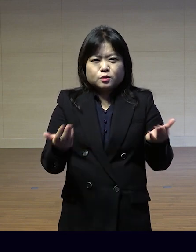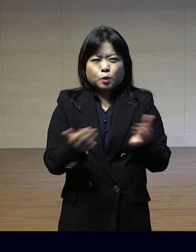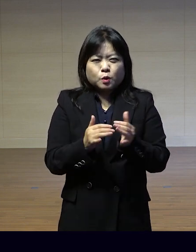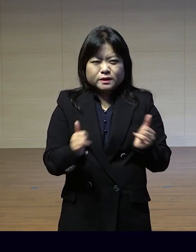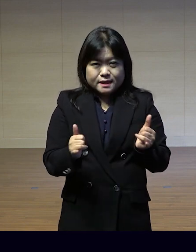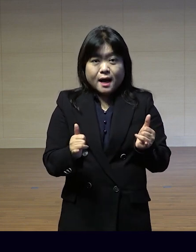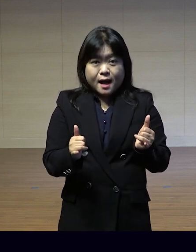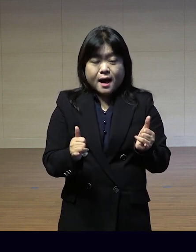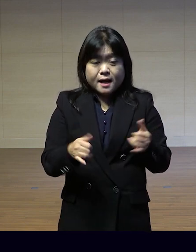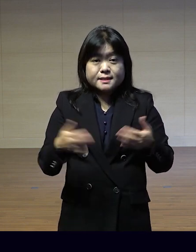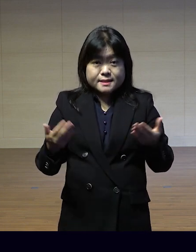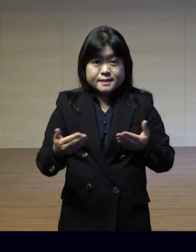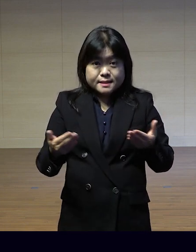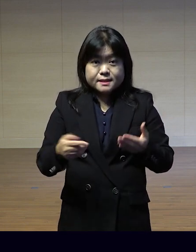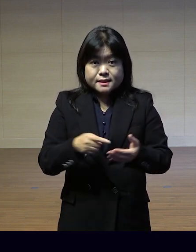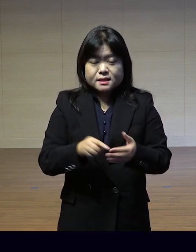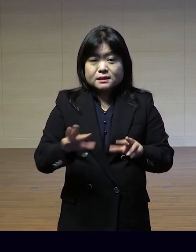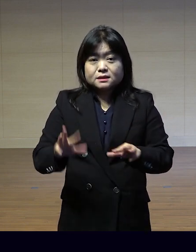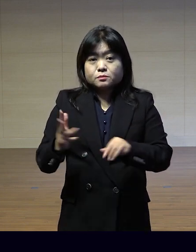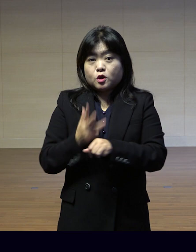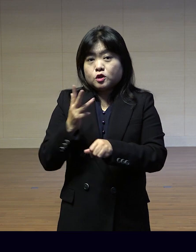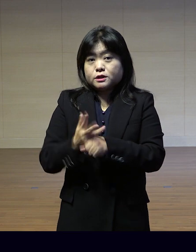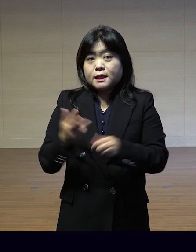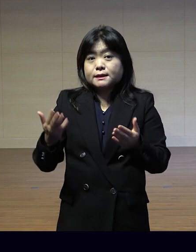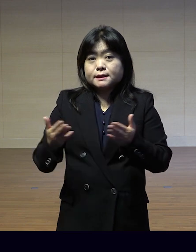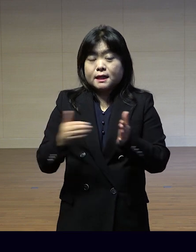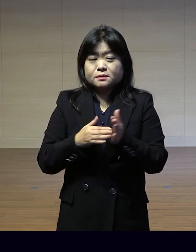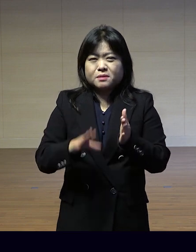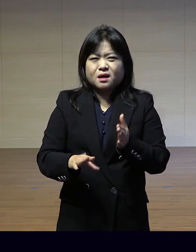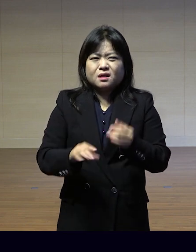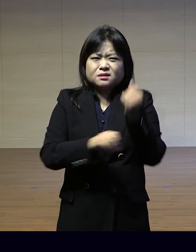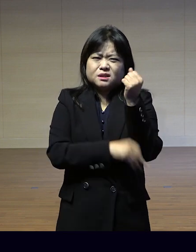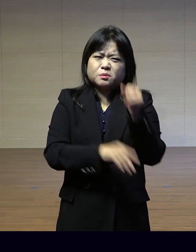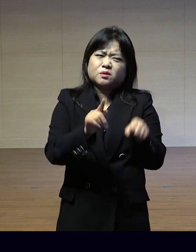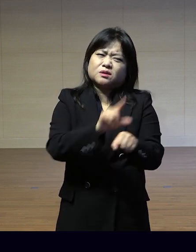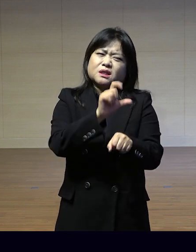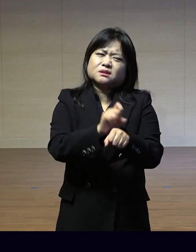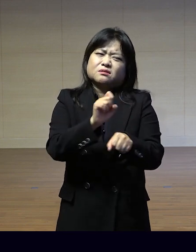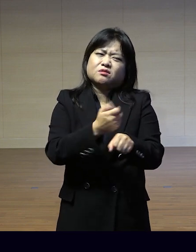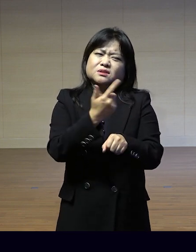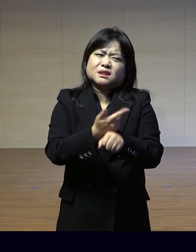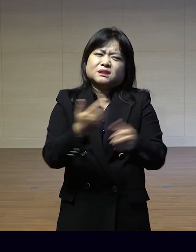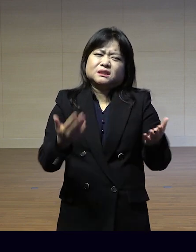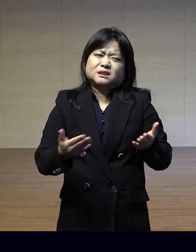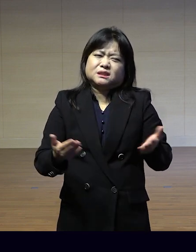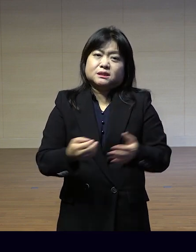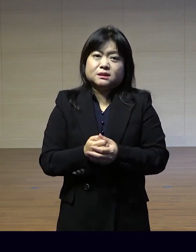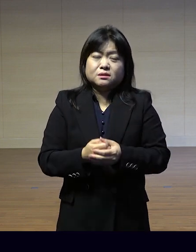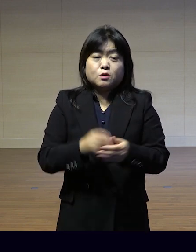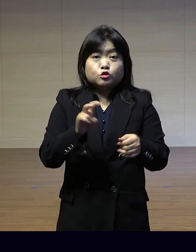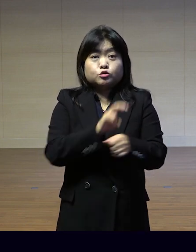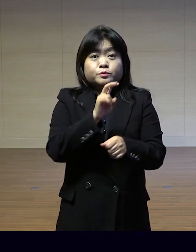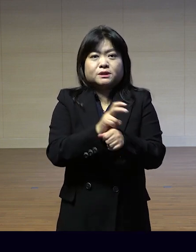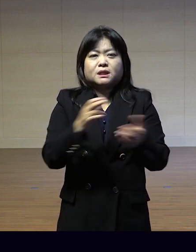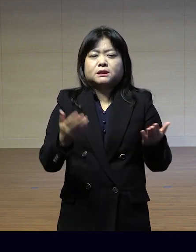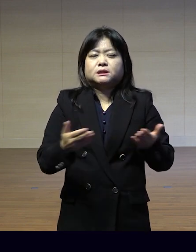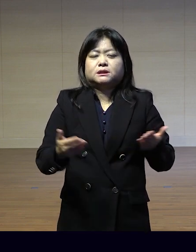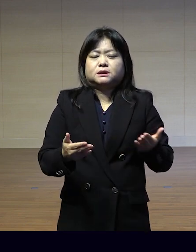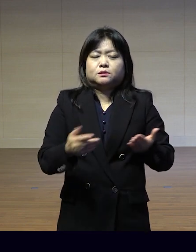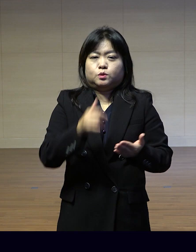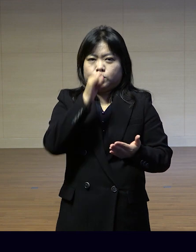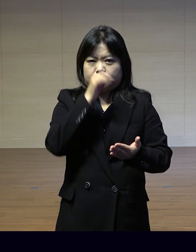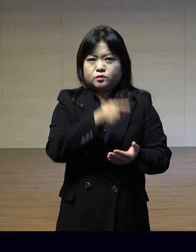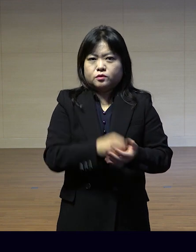노동자 일이 지금 우리가 8시간 이렇게 합니다만 기본이 15시간, 16시간입니다. 심지어 20시간까지.